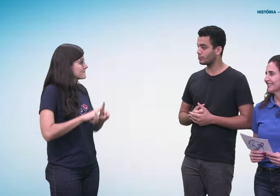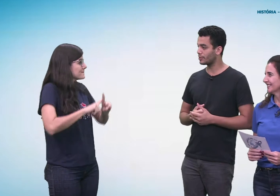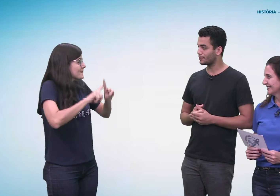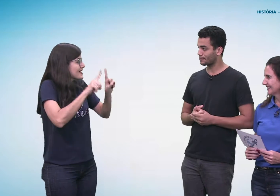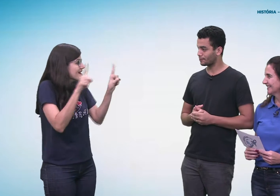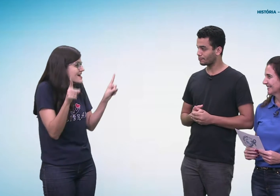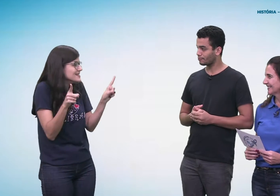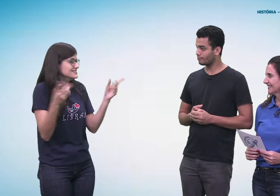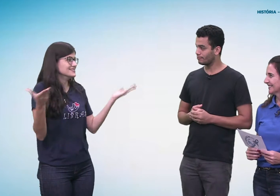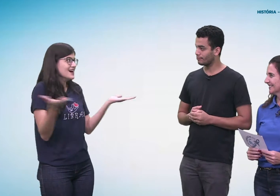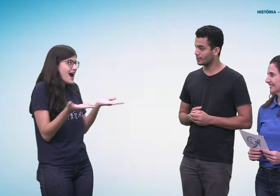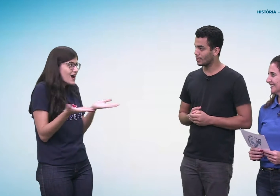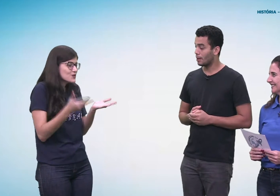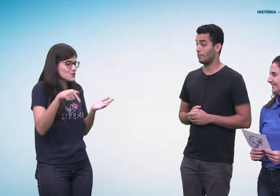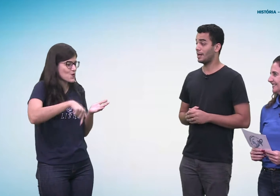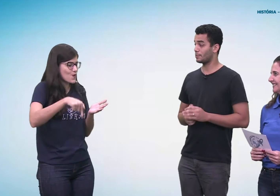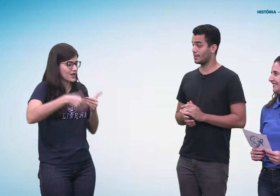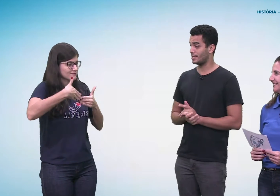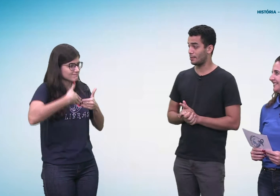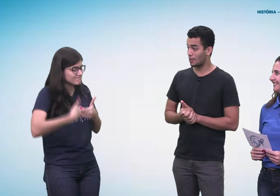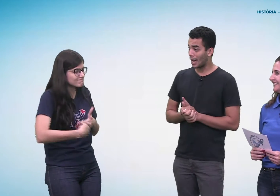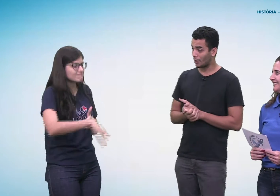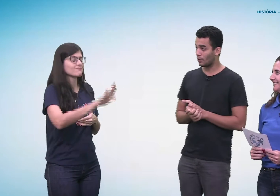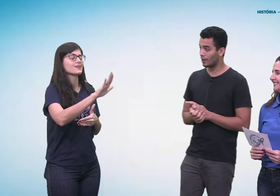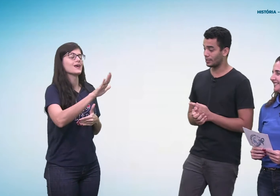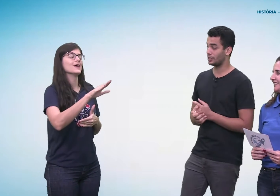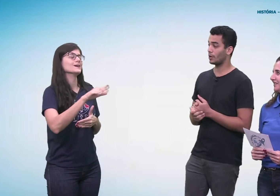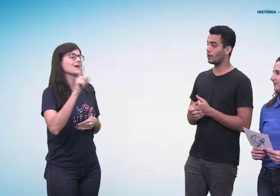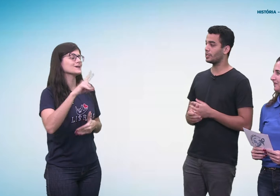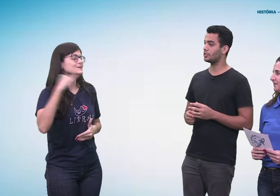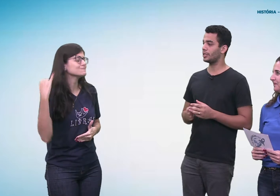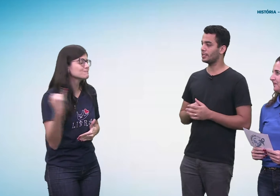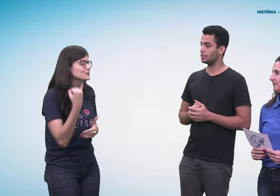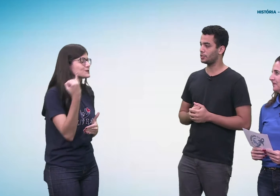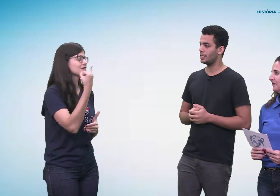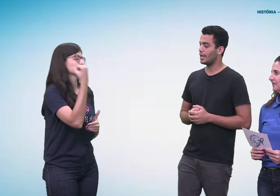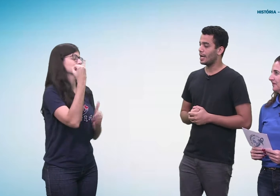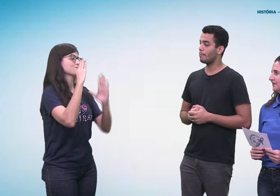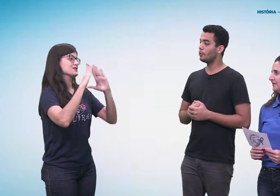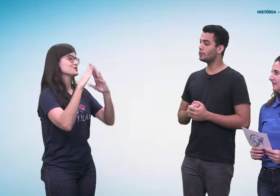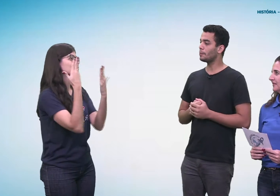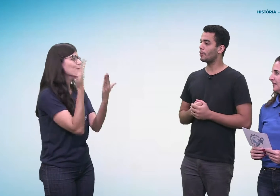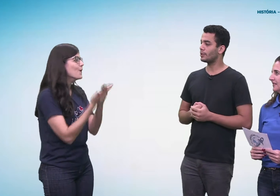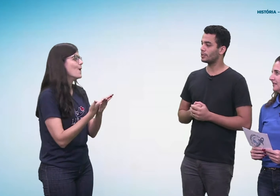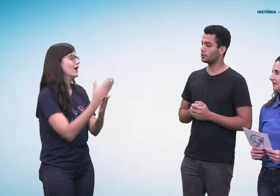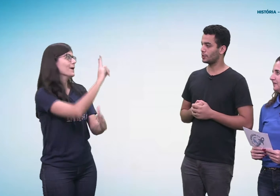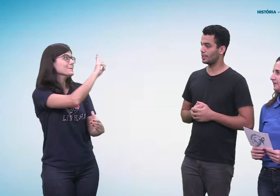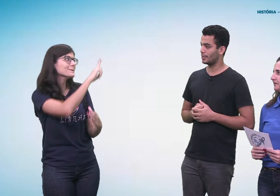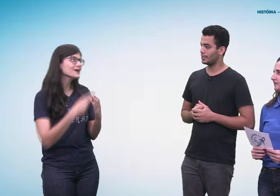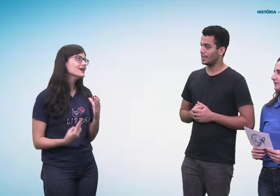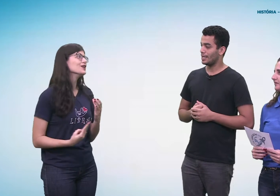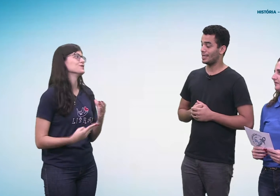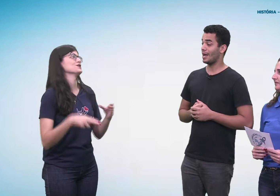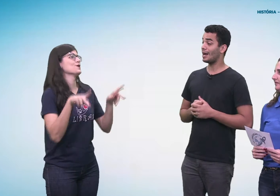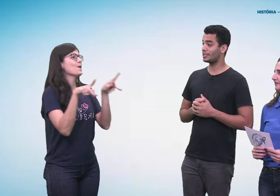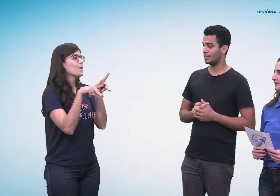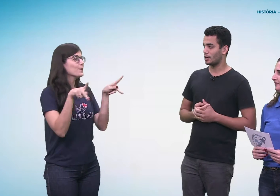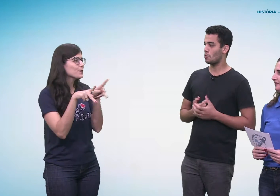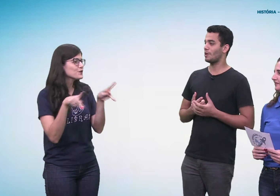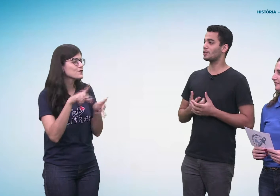desenvolver. Mas, por exemplo, de agora em diante, é muito importante o quê? Que haja uma